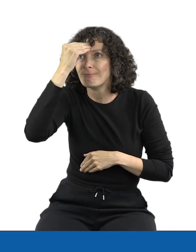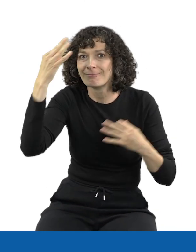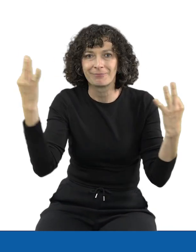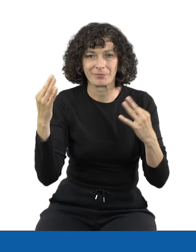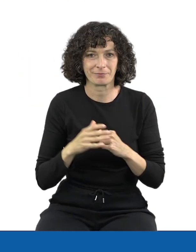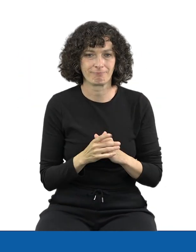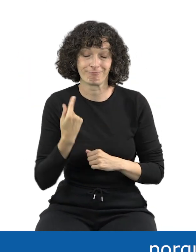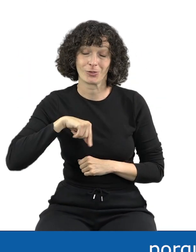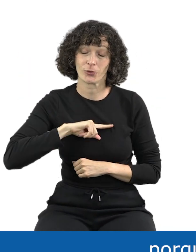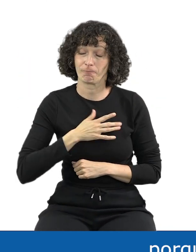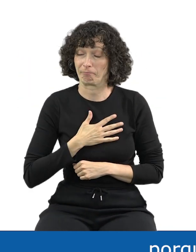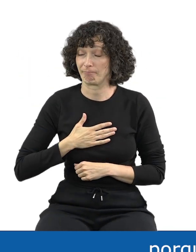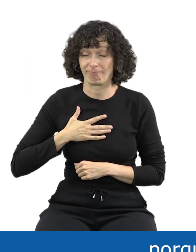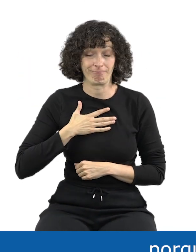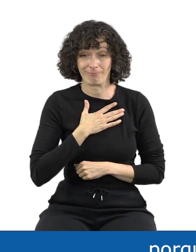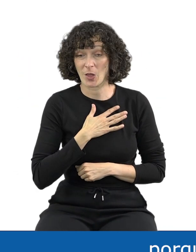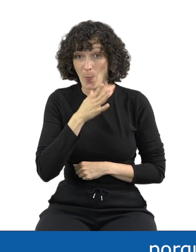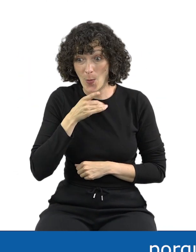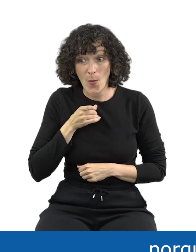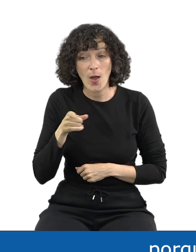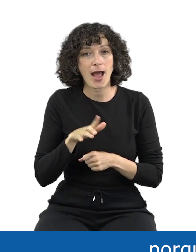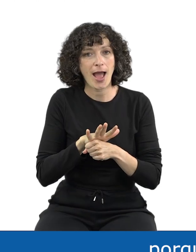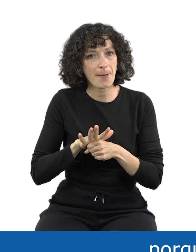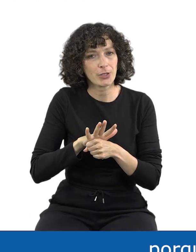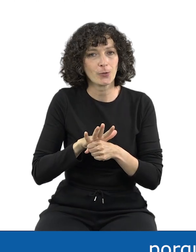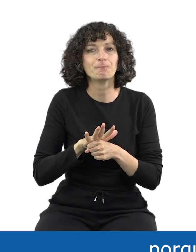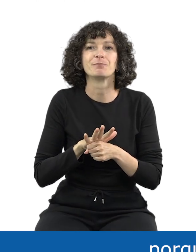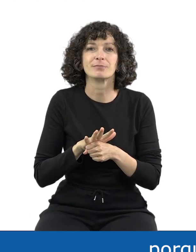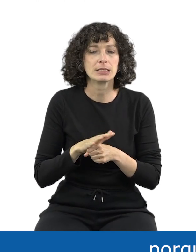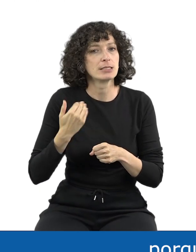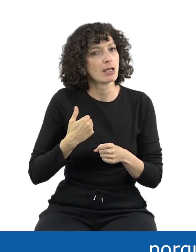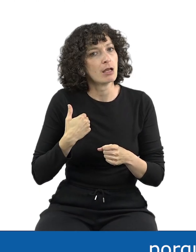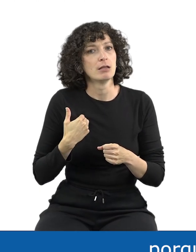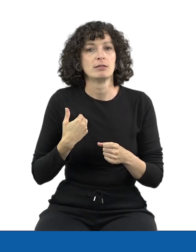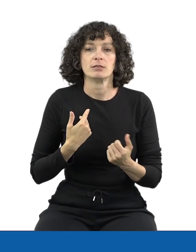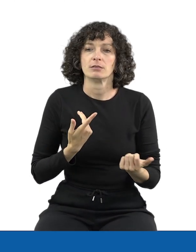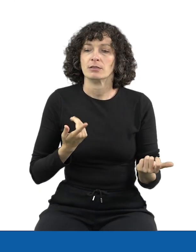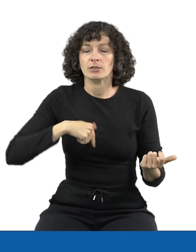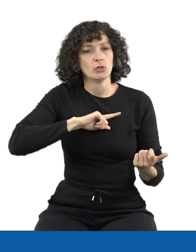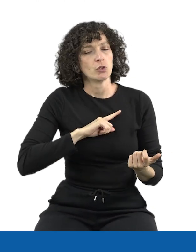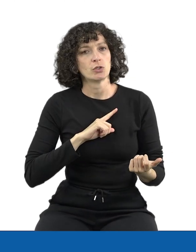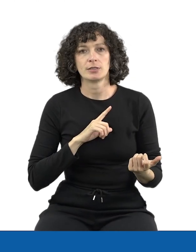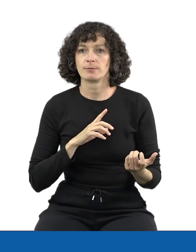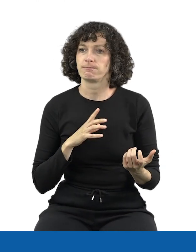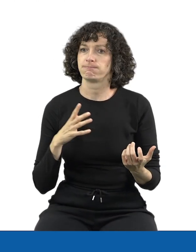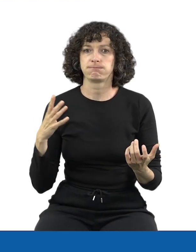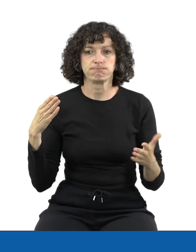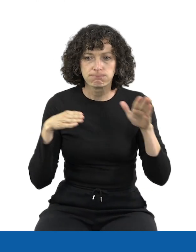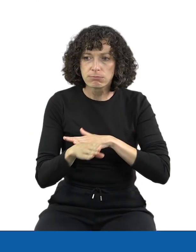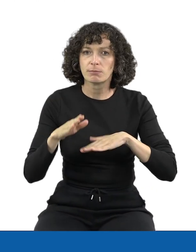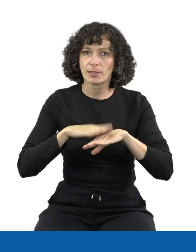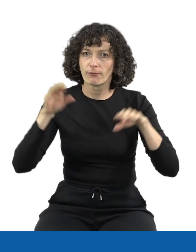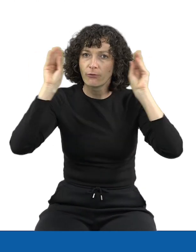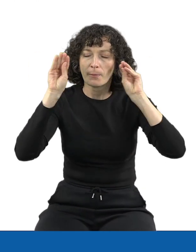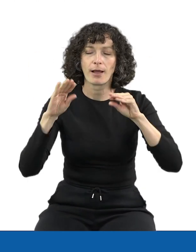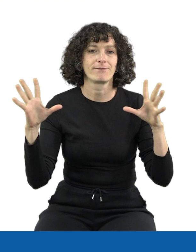encantados de la vida, porque es un ámbito en el que teníamos muchas ganas de entrar y de formar.